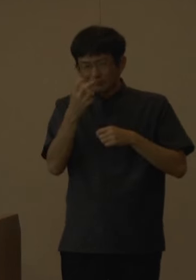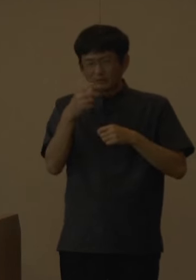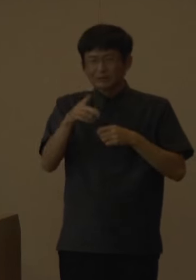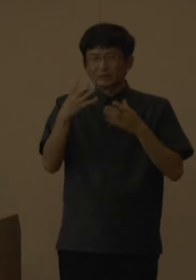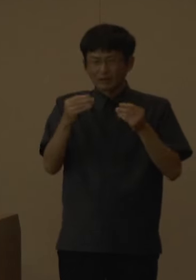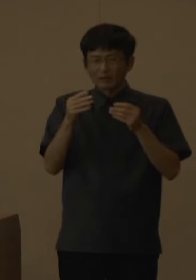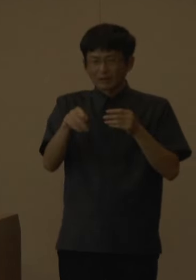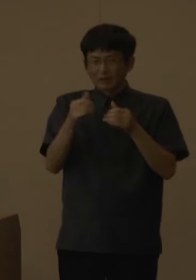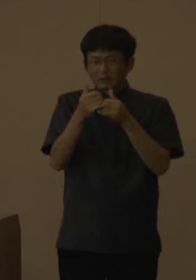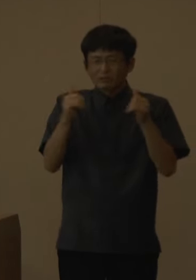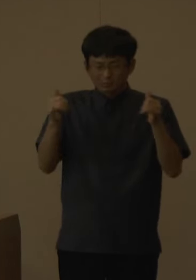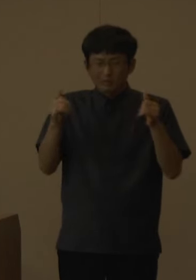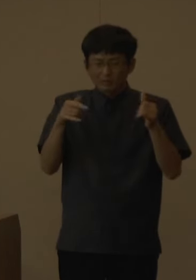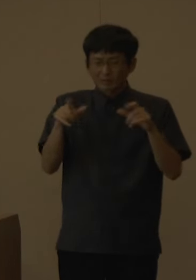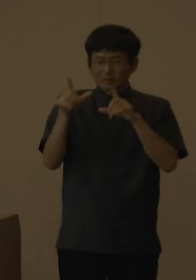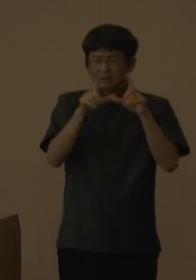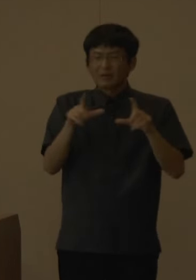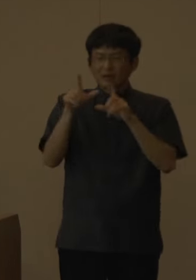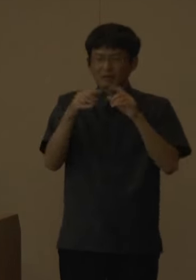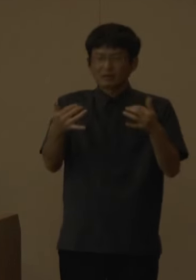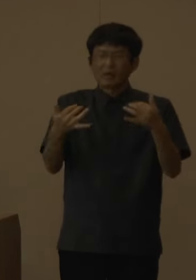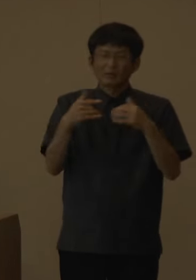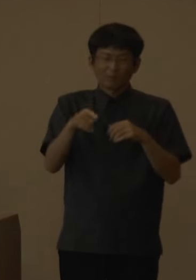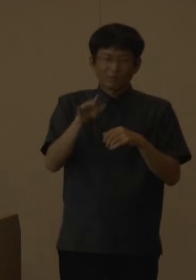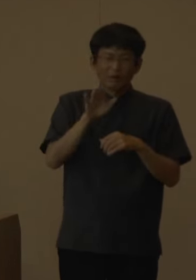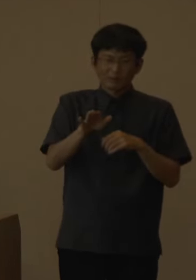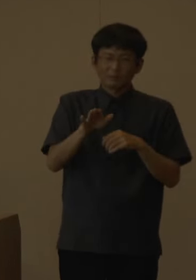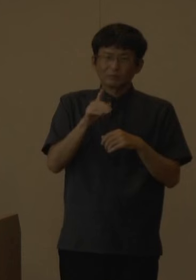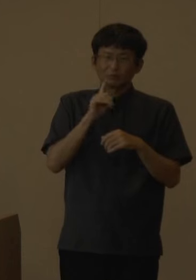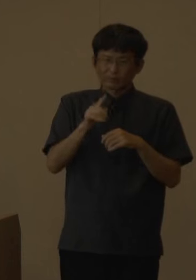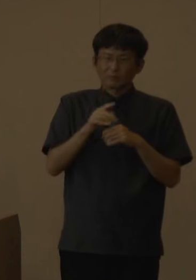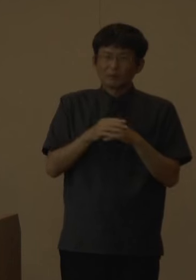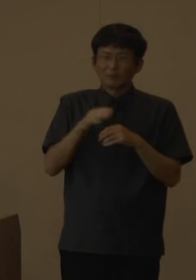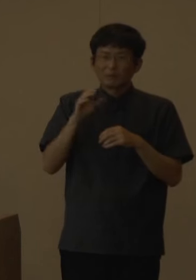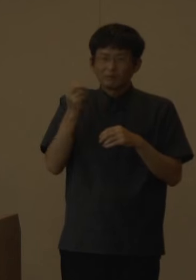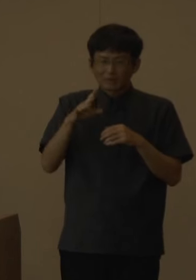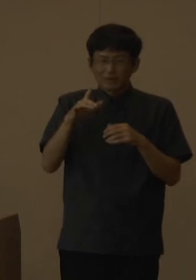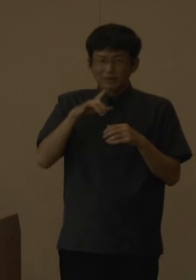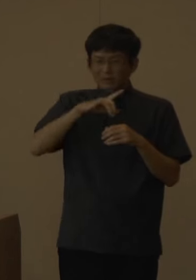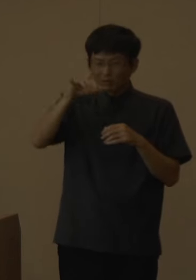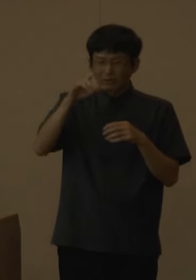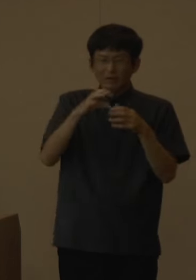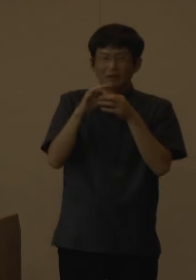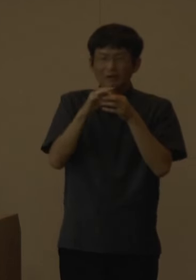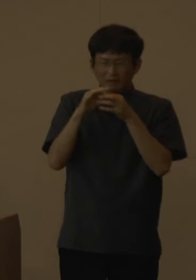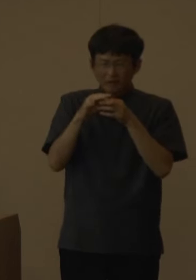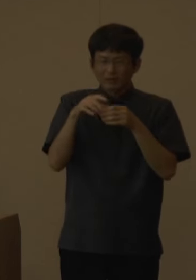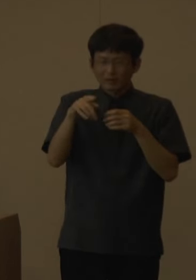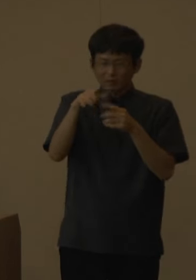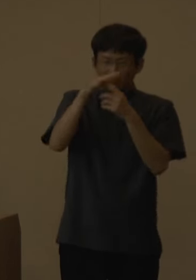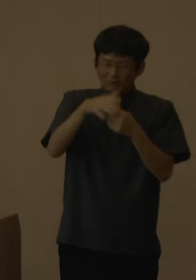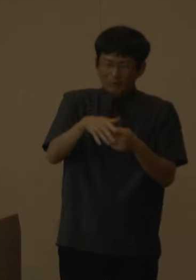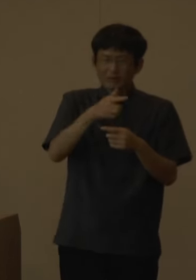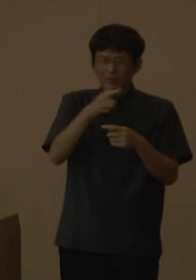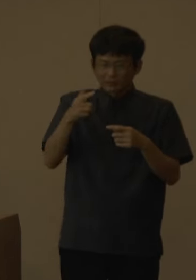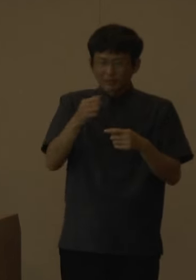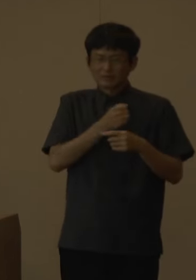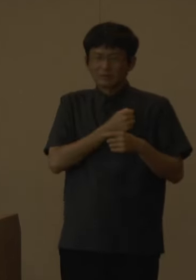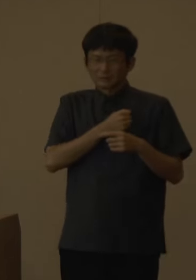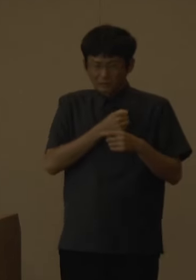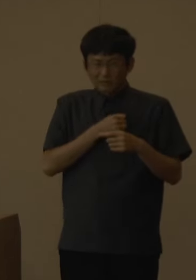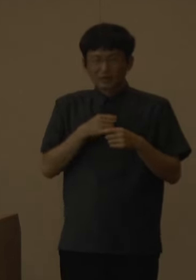が、若干生じているということは確認しています。また航空機関連の事故は人命や財産に関わる重大な事故